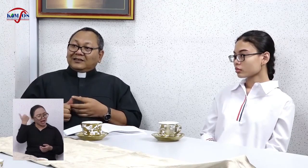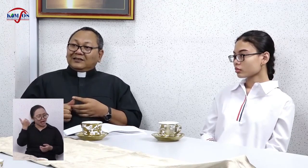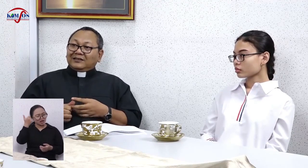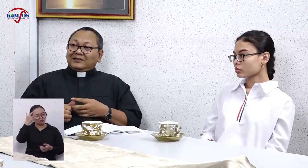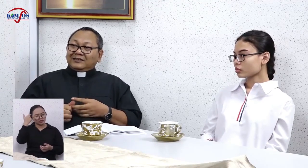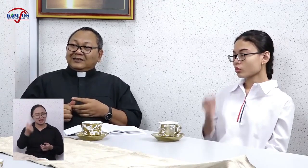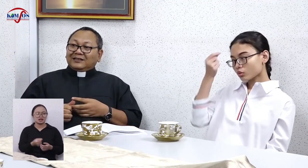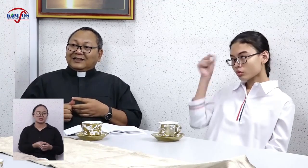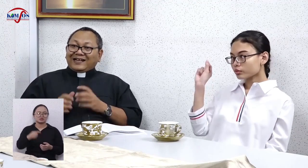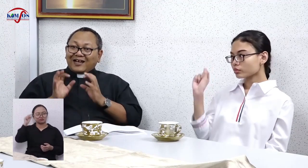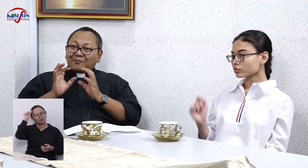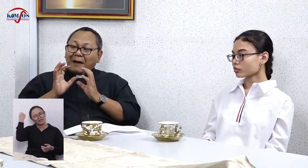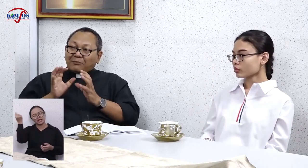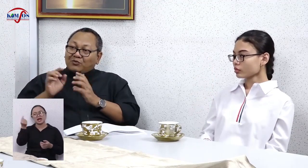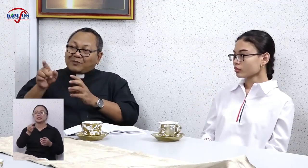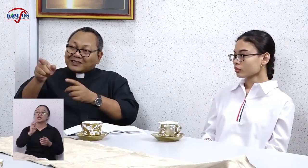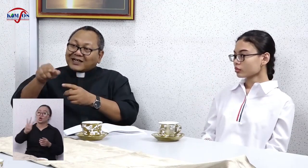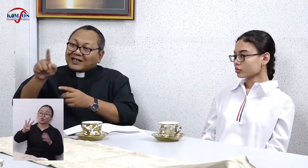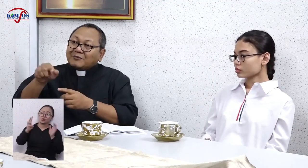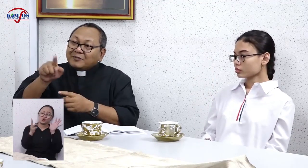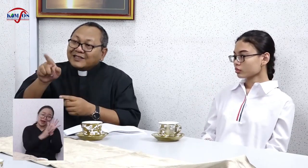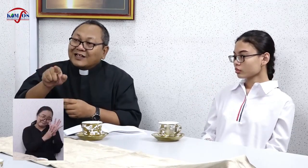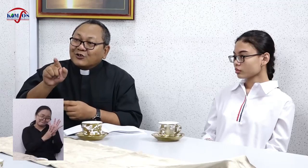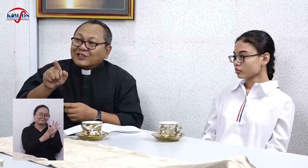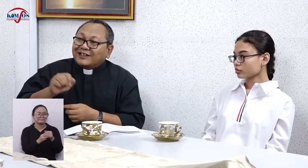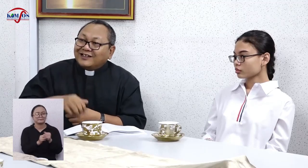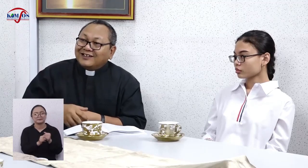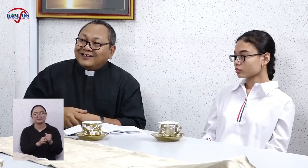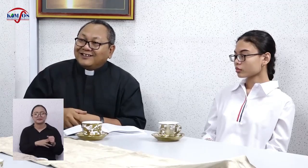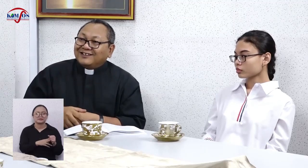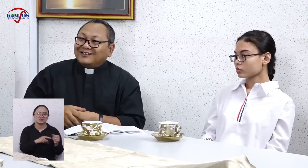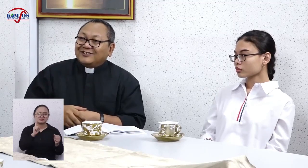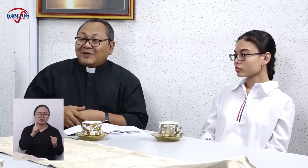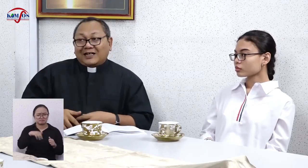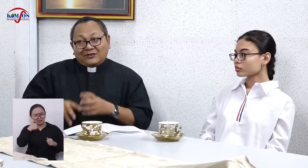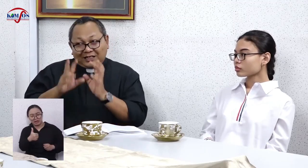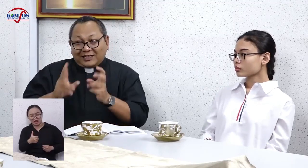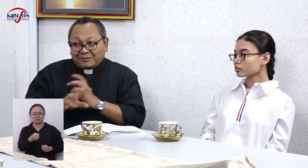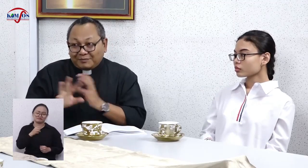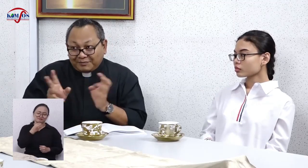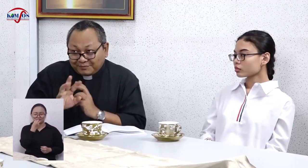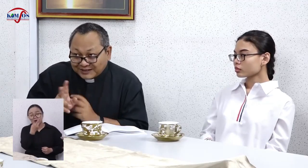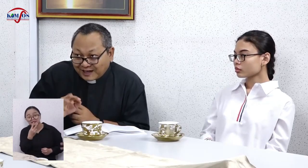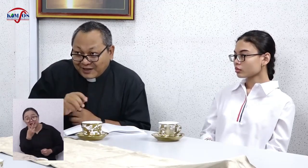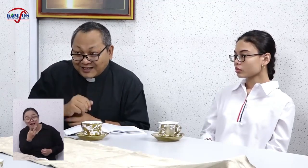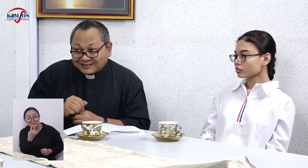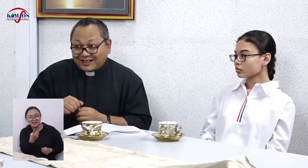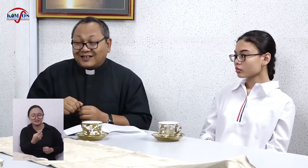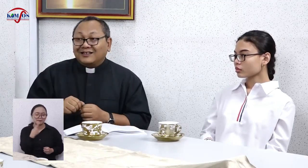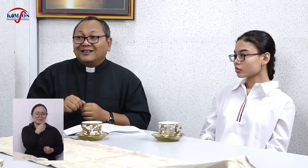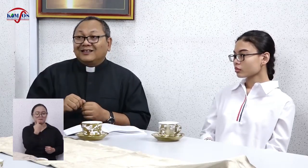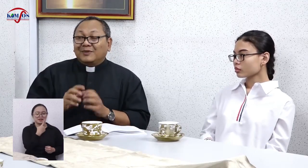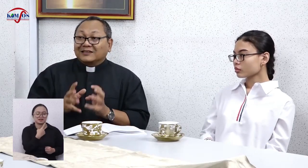Mandala karena mampu membaca gerak bibirnya dosen Coba kalau hanya biaya